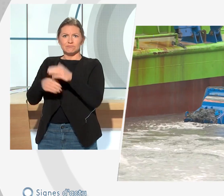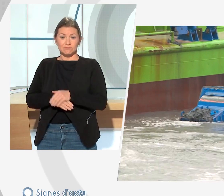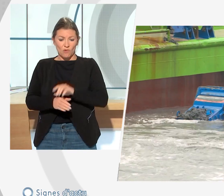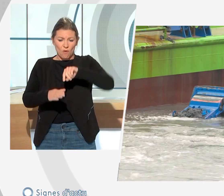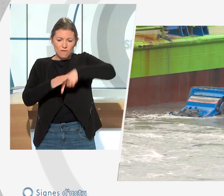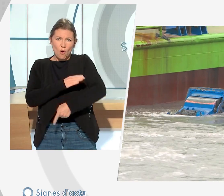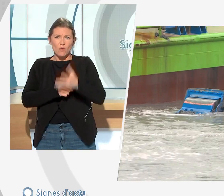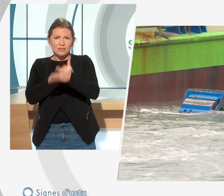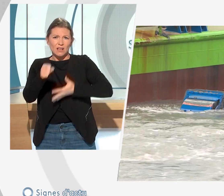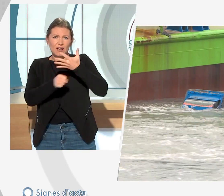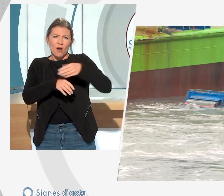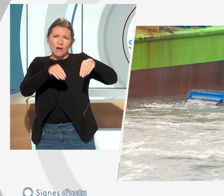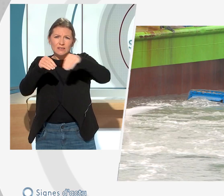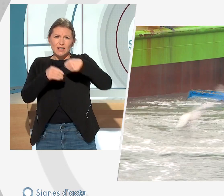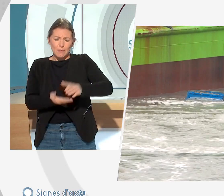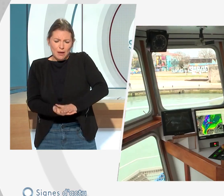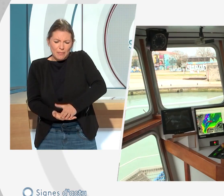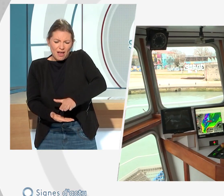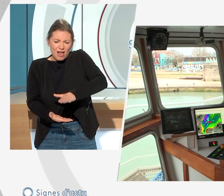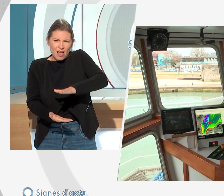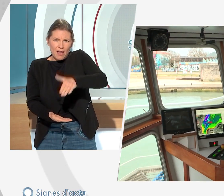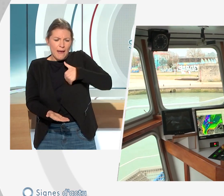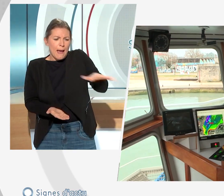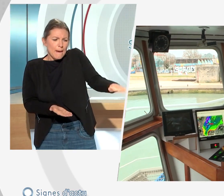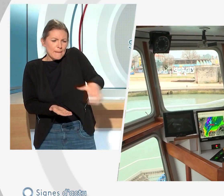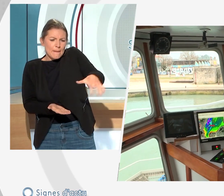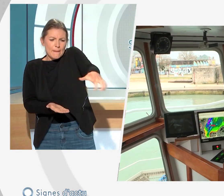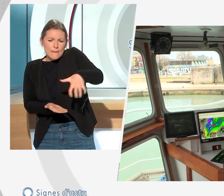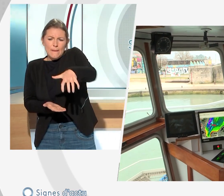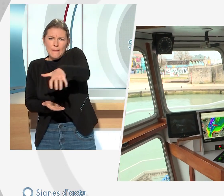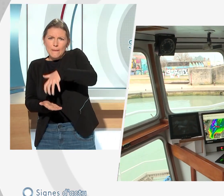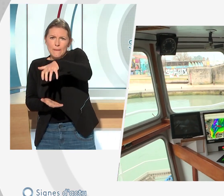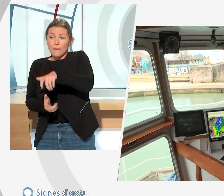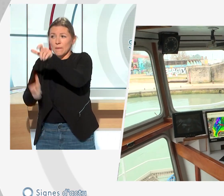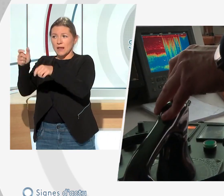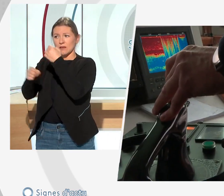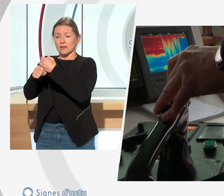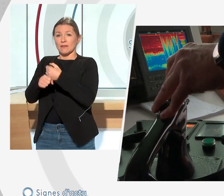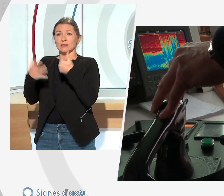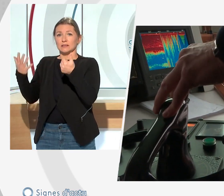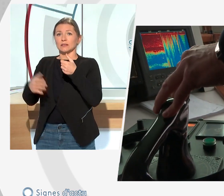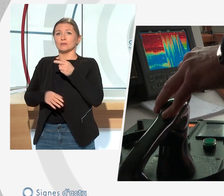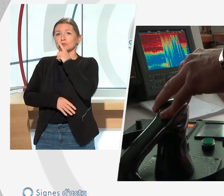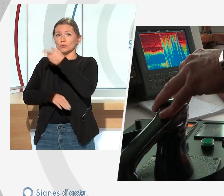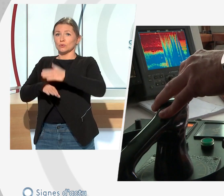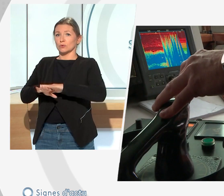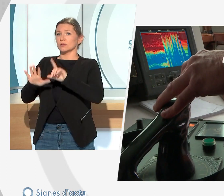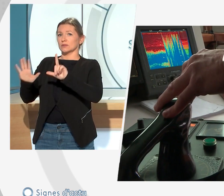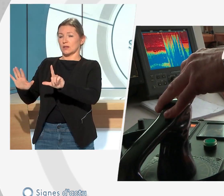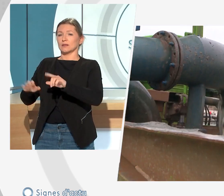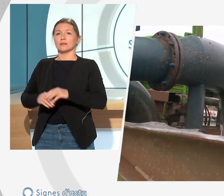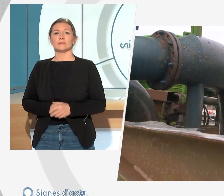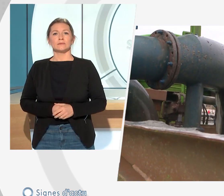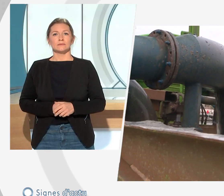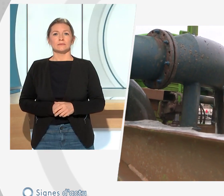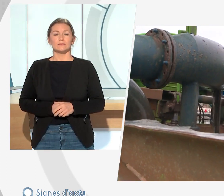au fond de l'eau depuis 5 ans. Les marins travaillent 6 jours sur 7. Là, celle-là, elle va avoir tendance à faire...